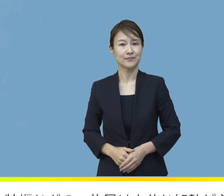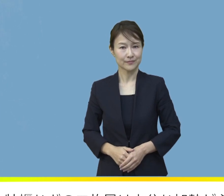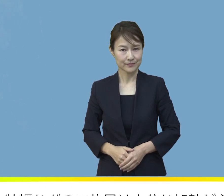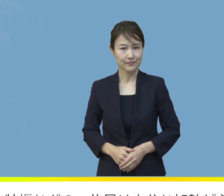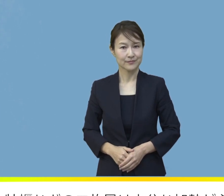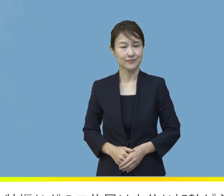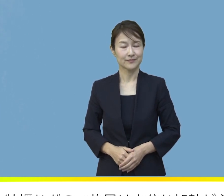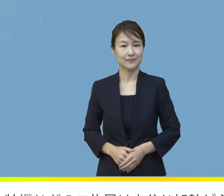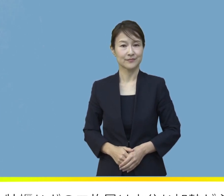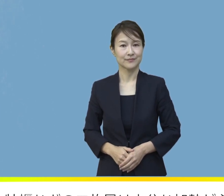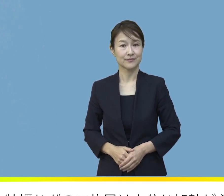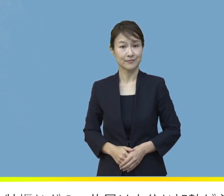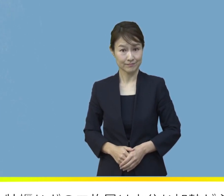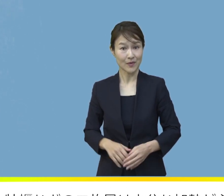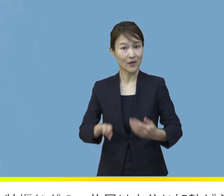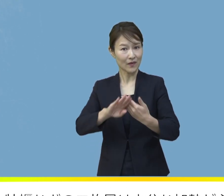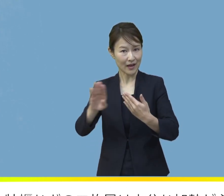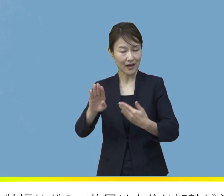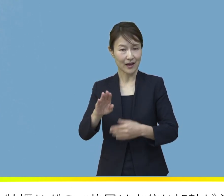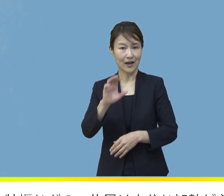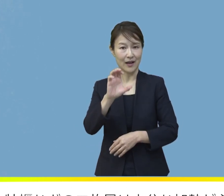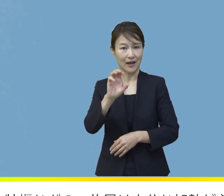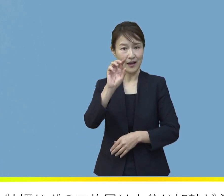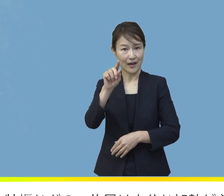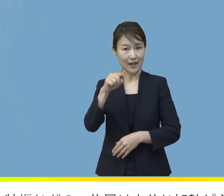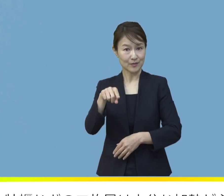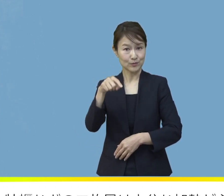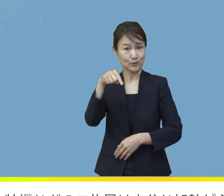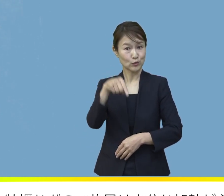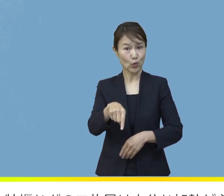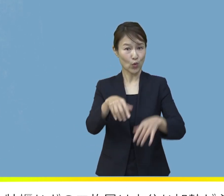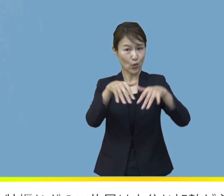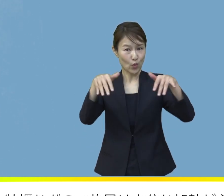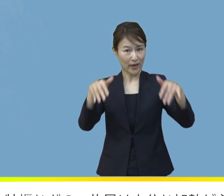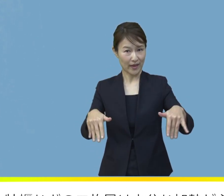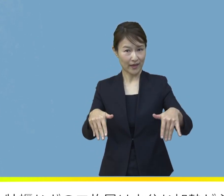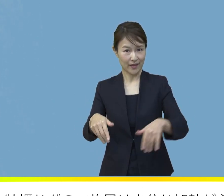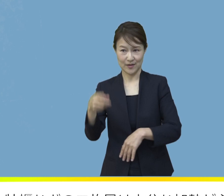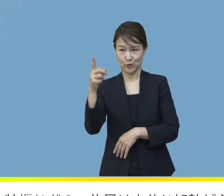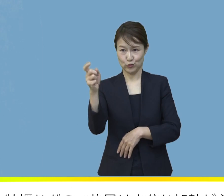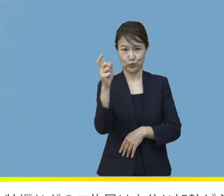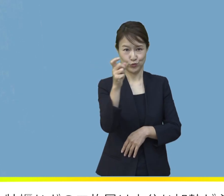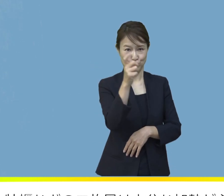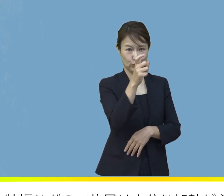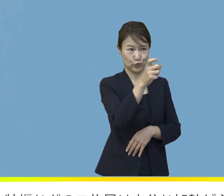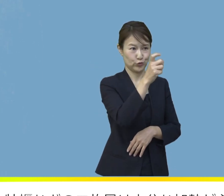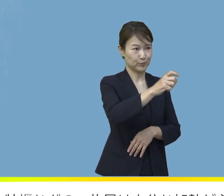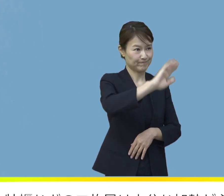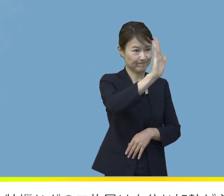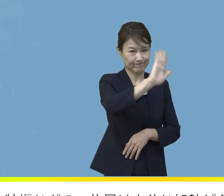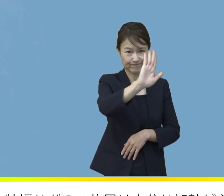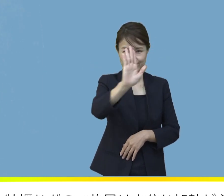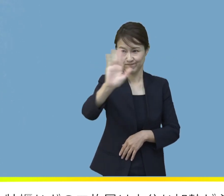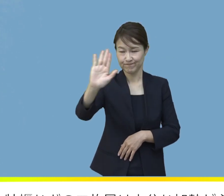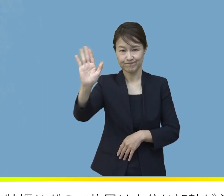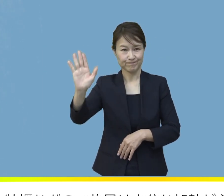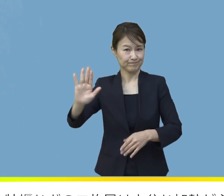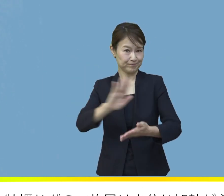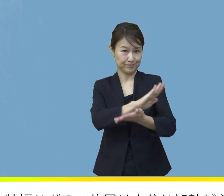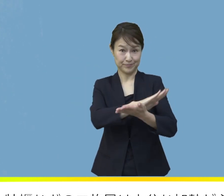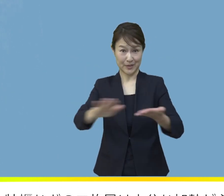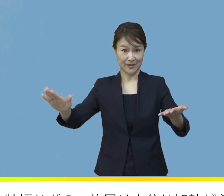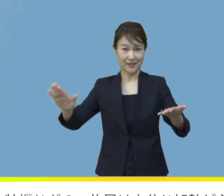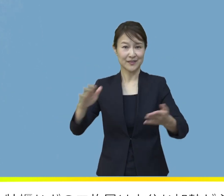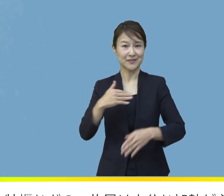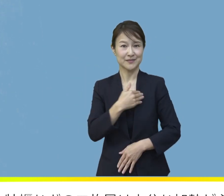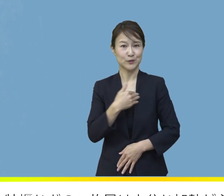また塩素系の消毒薬次亜塩素酸ナトリウムでも死滅